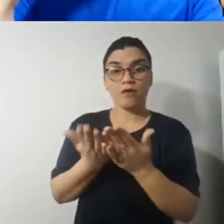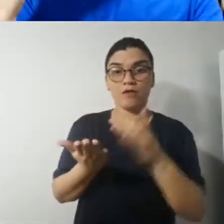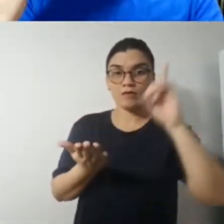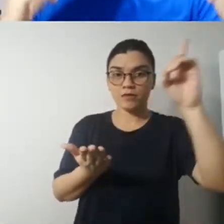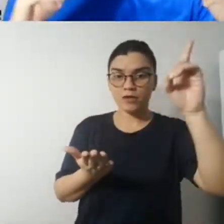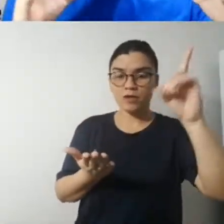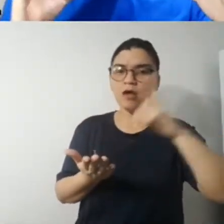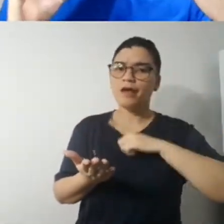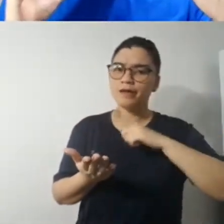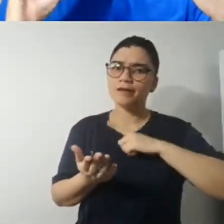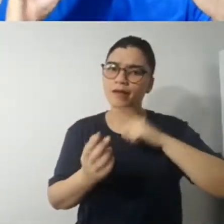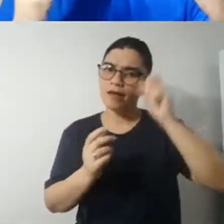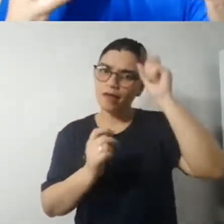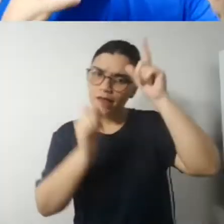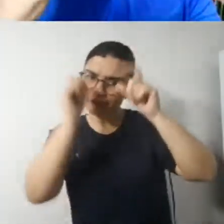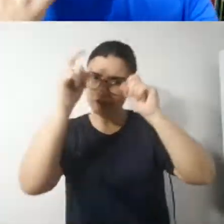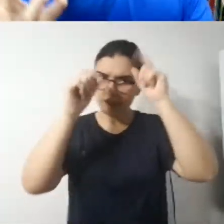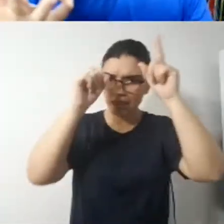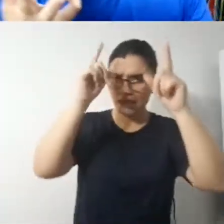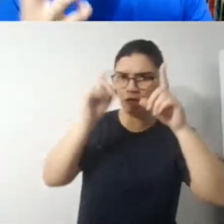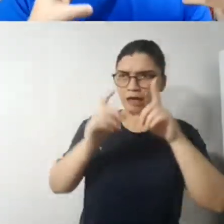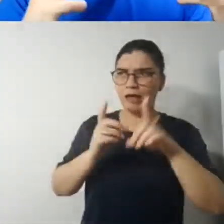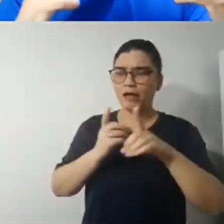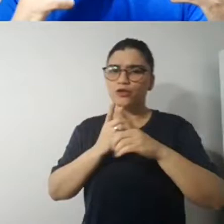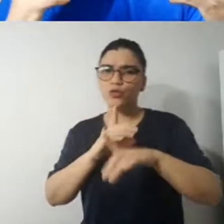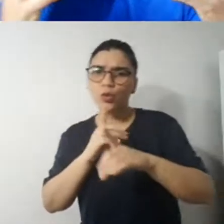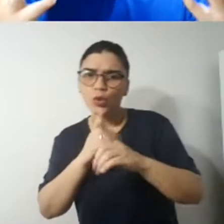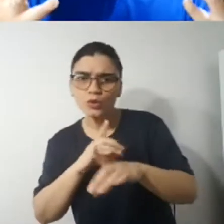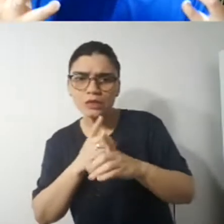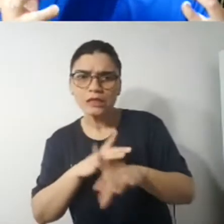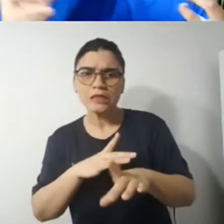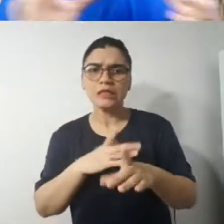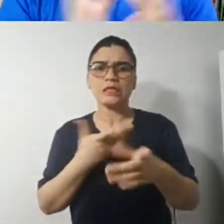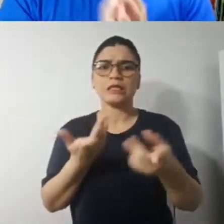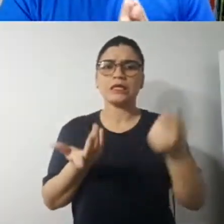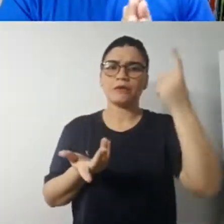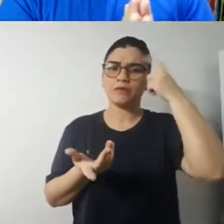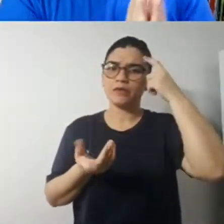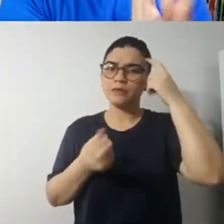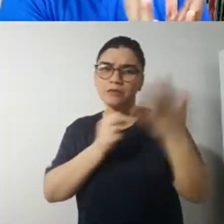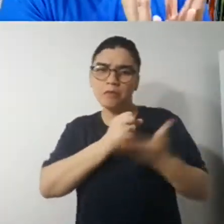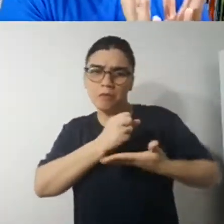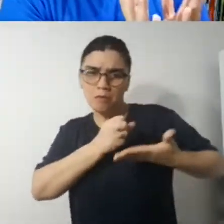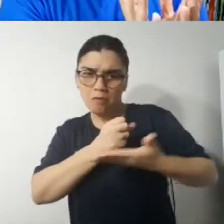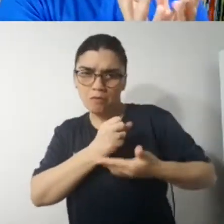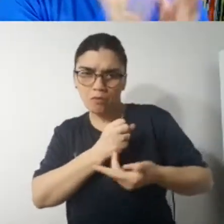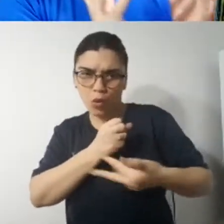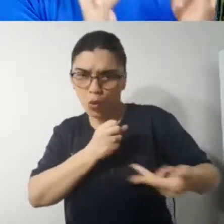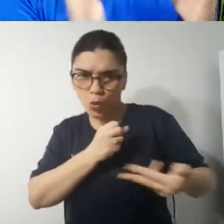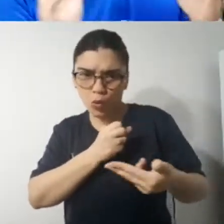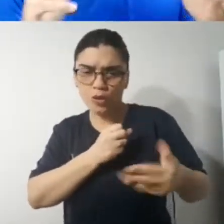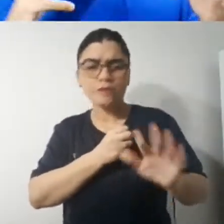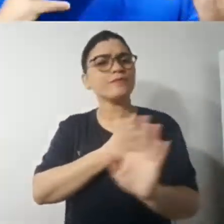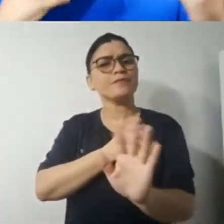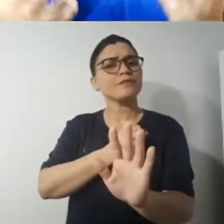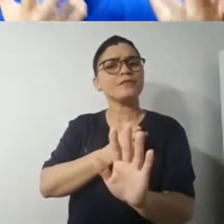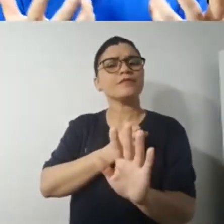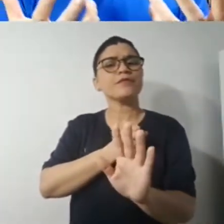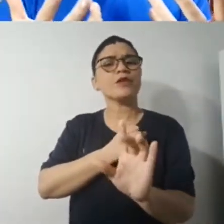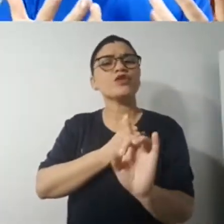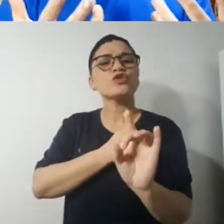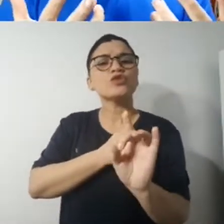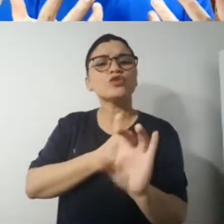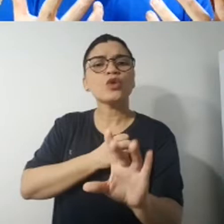doutrinárias ou de doutrinas básicas, de pensamentos básicos, mas também no que diz respeito às